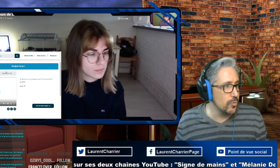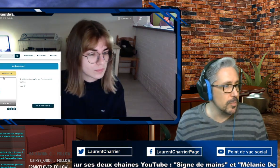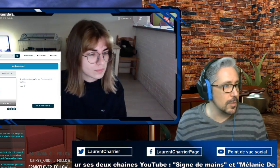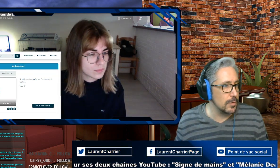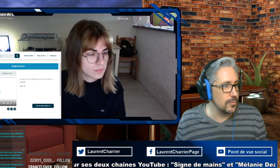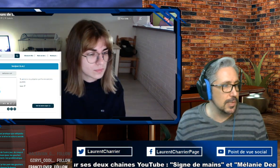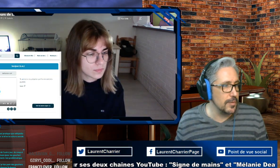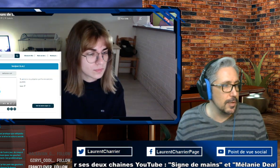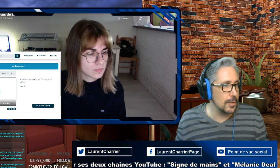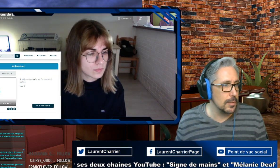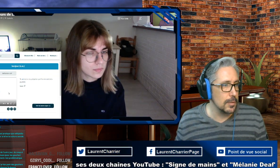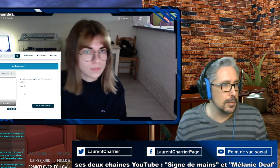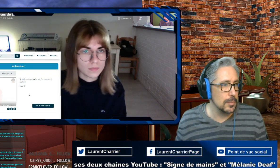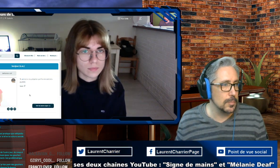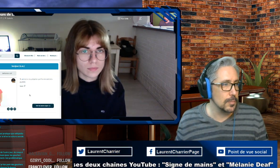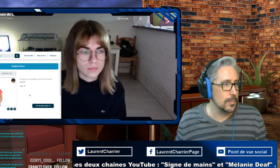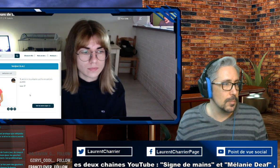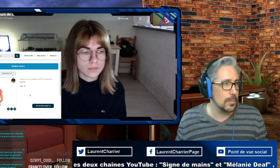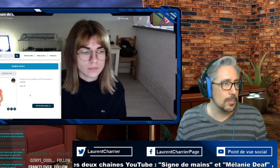Et boum, vous avez.